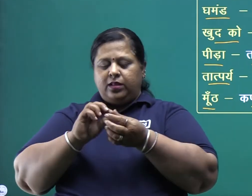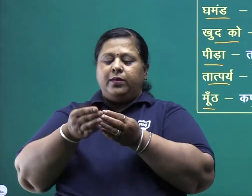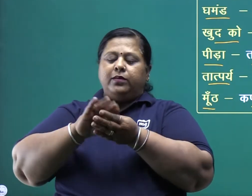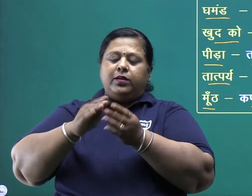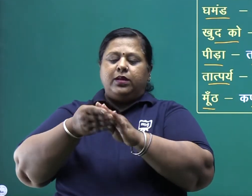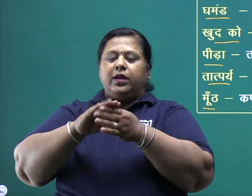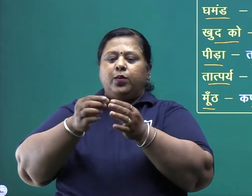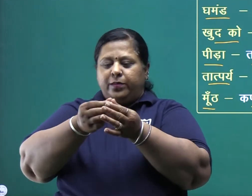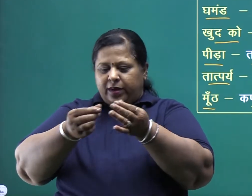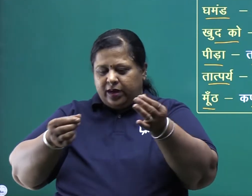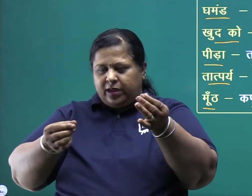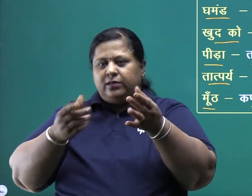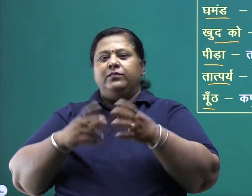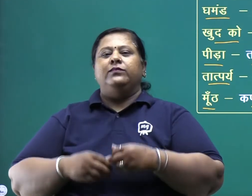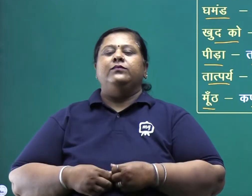हुई पट्टी।